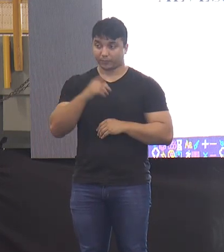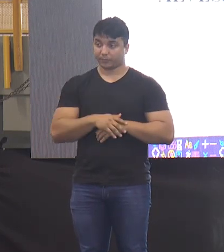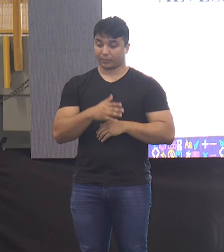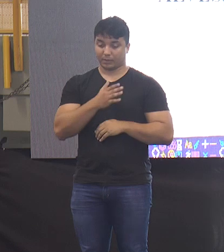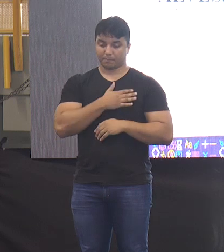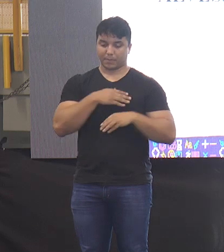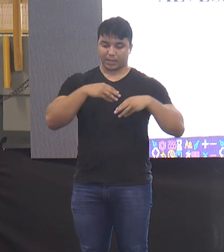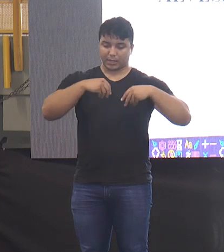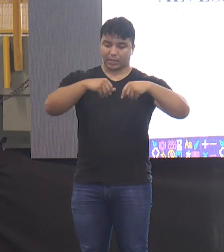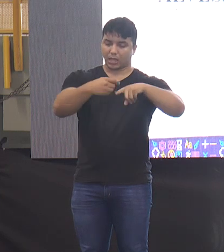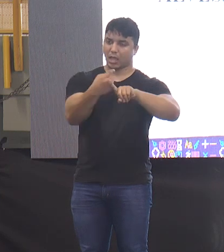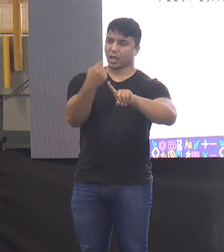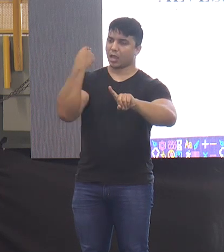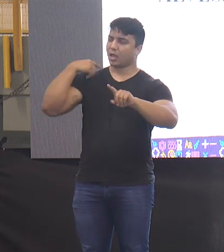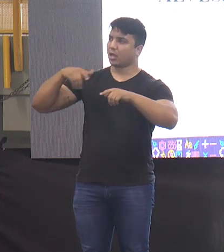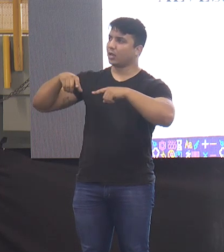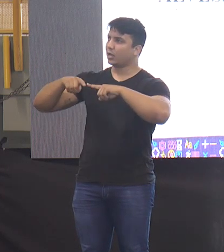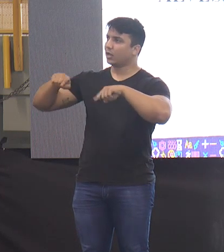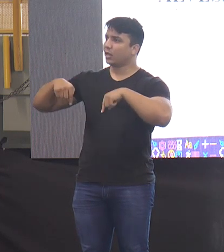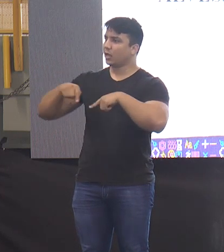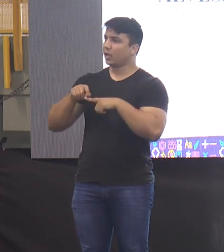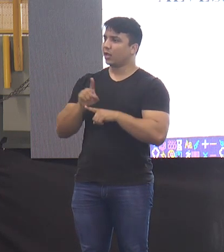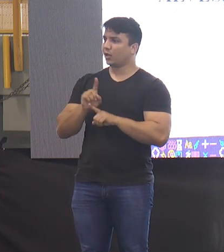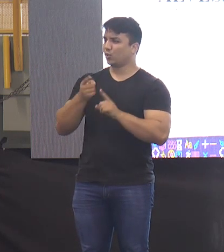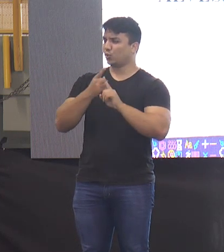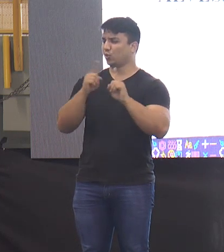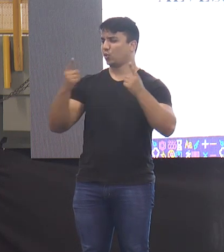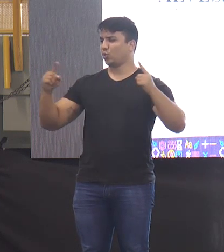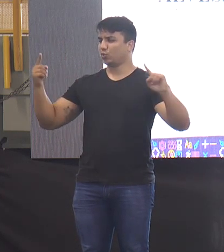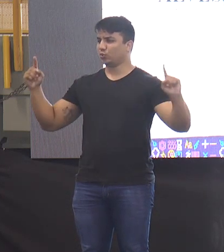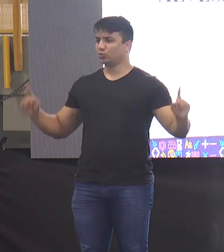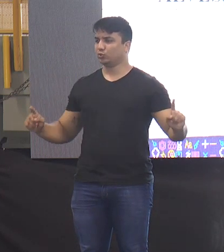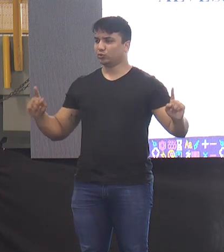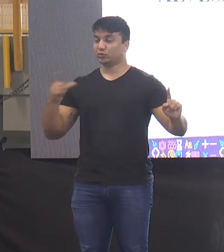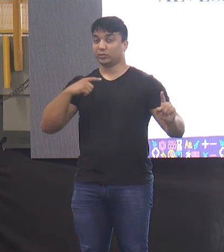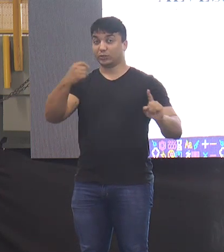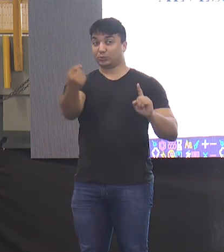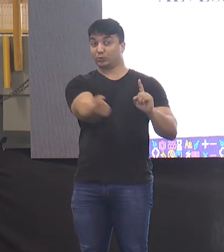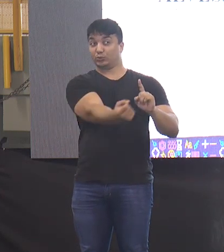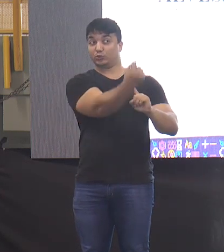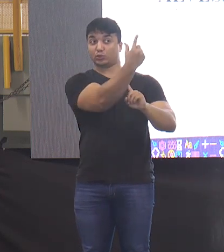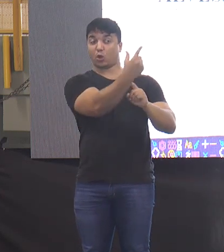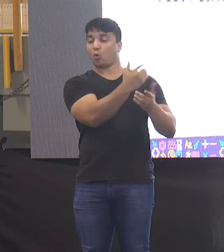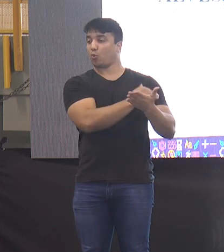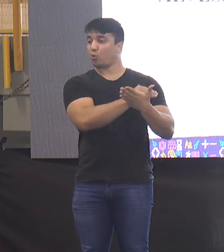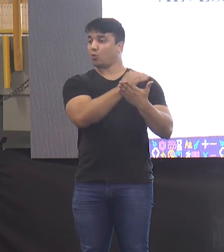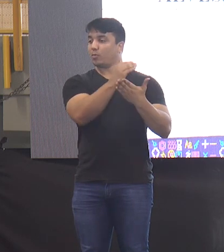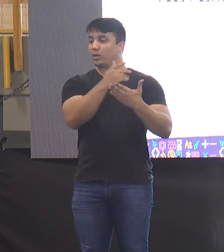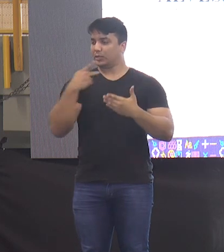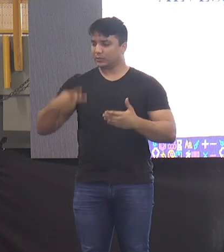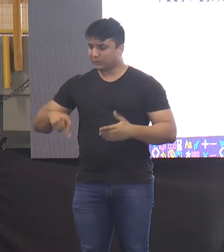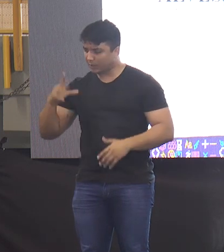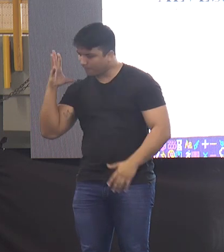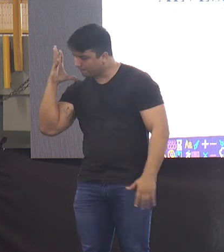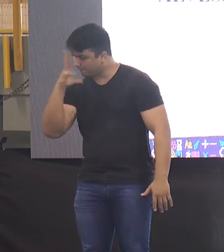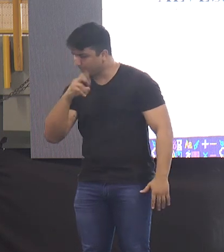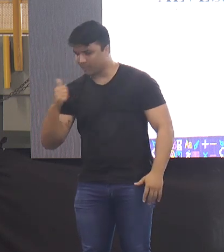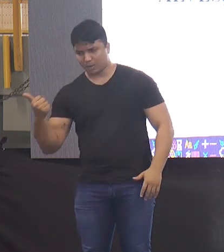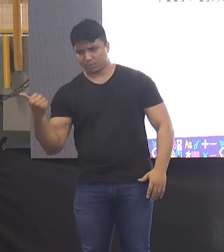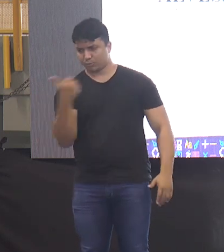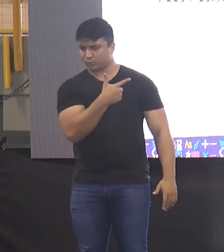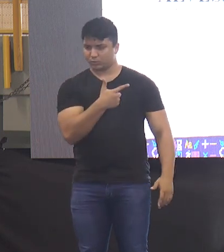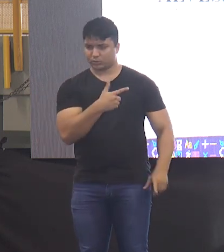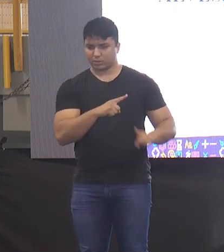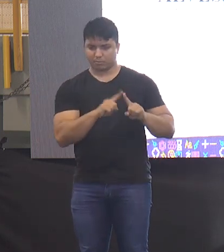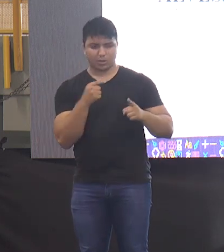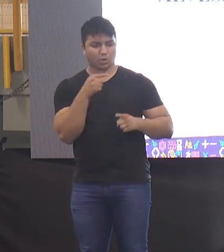Minha terra é lá bem longe, das bandas de onde o sol vem. Esta terra é mais bonita,